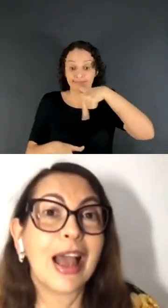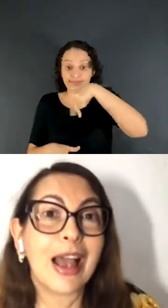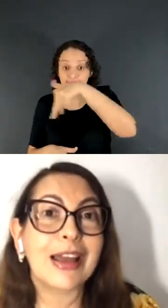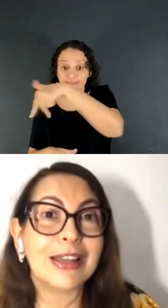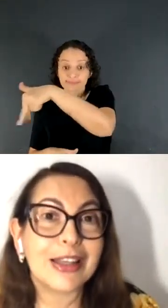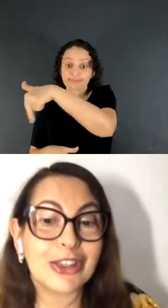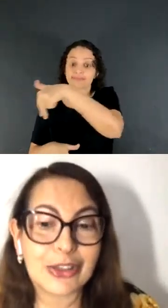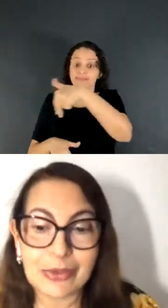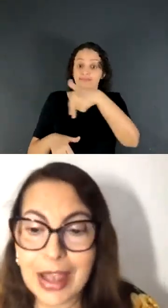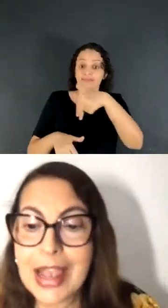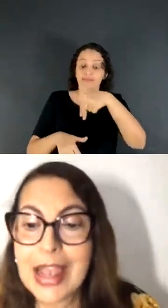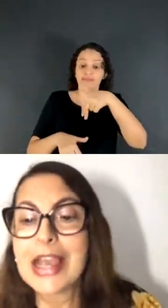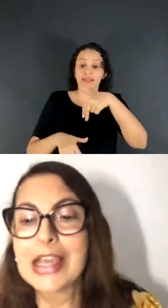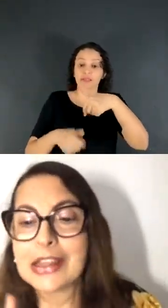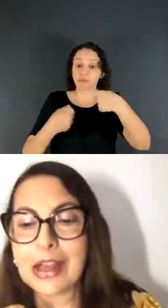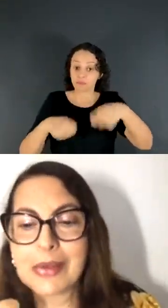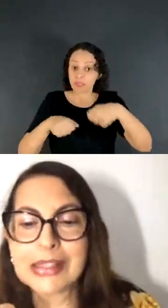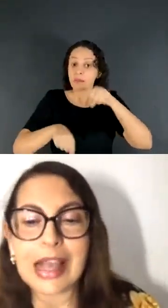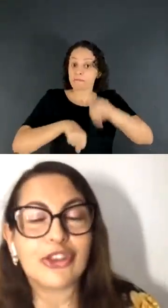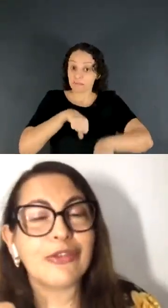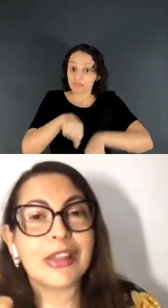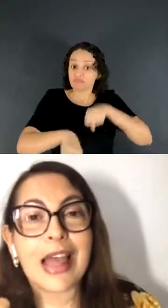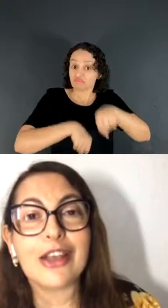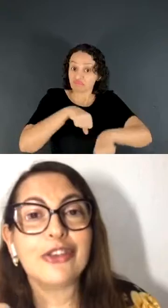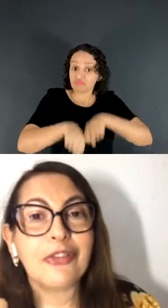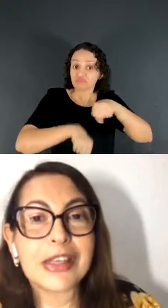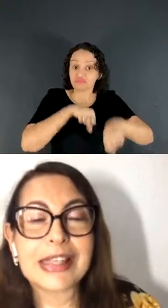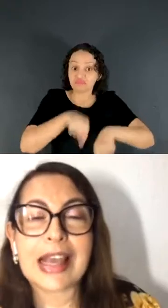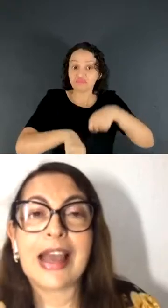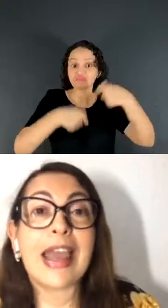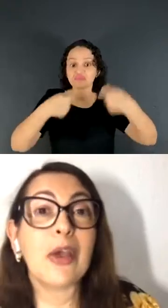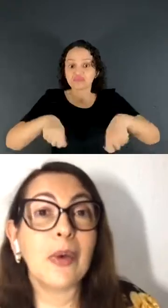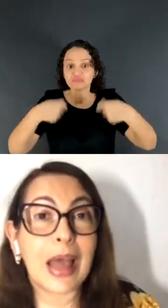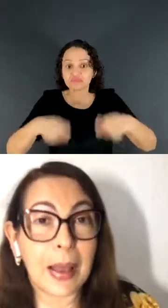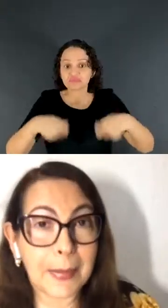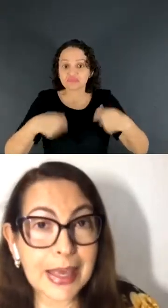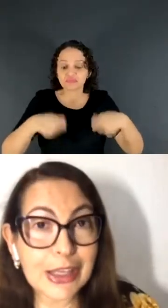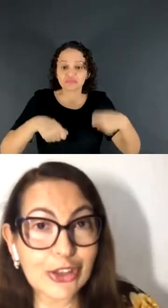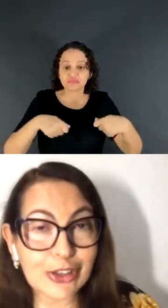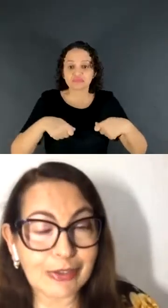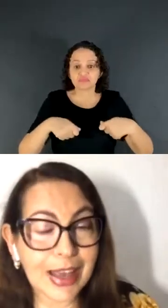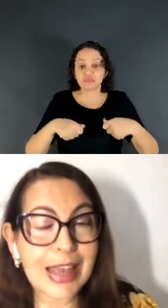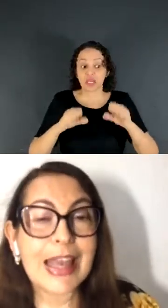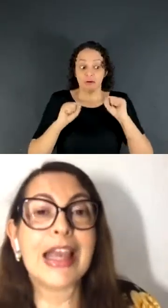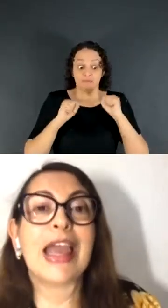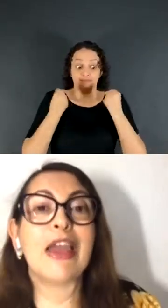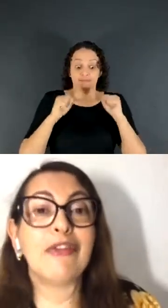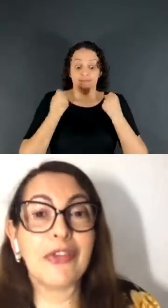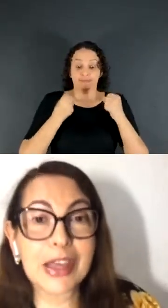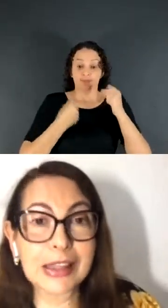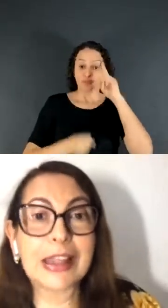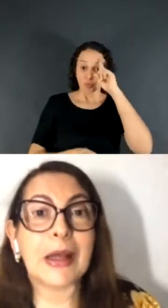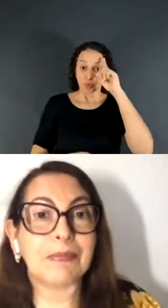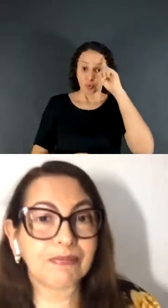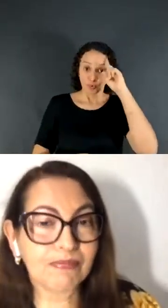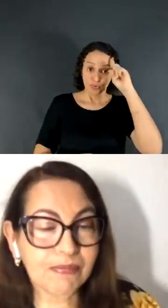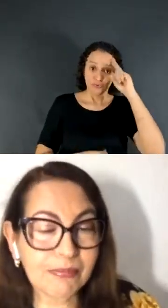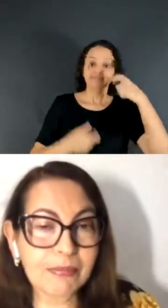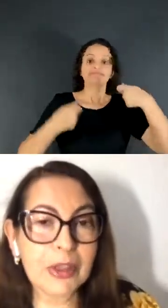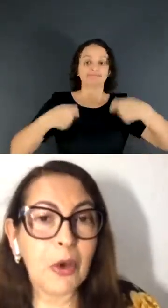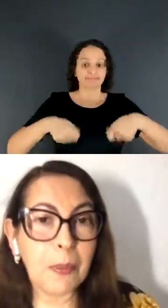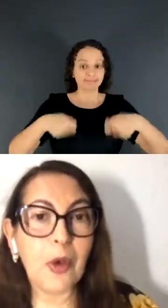atividades diárias, não é? Então, assim, a atividade física, mente, né,